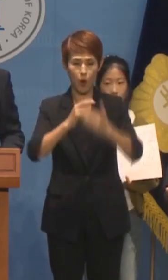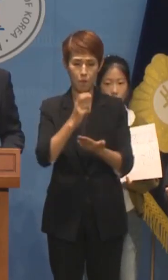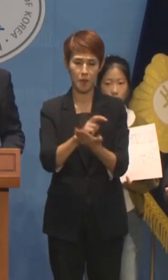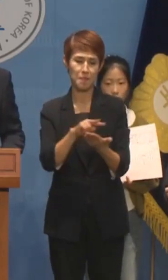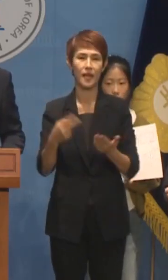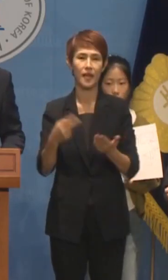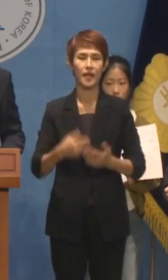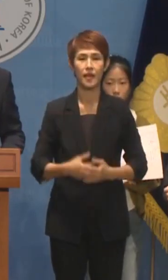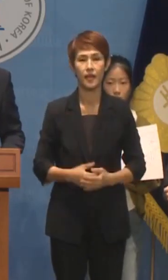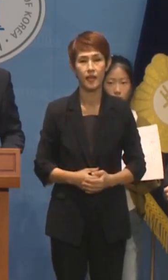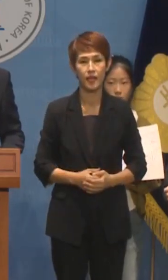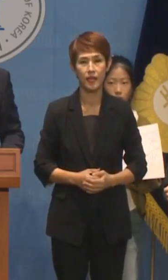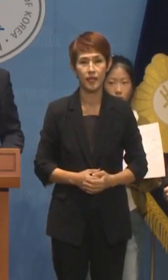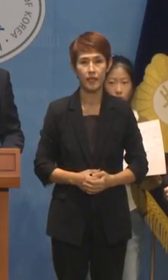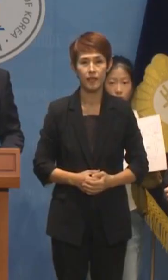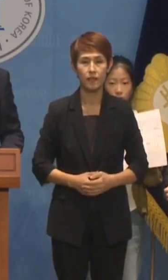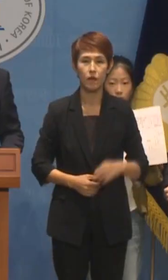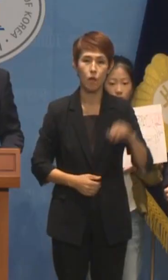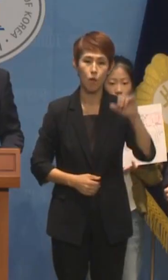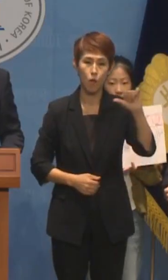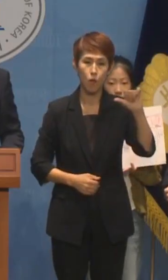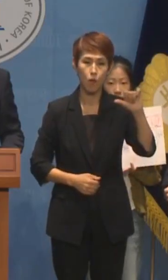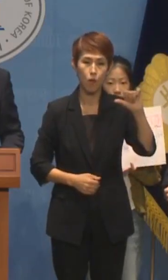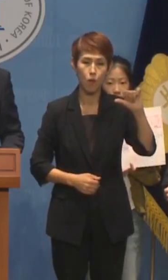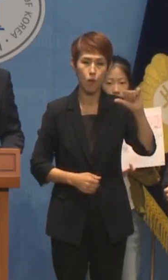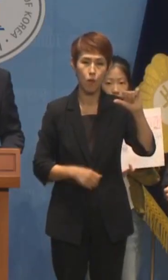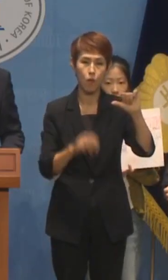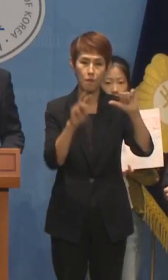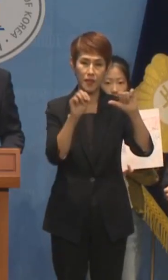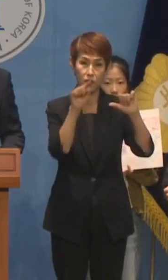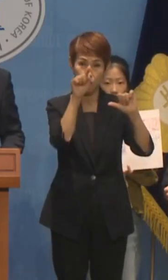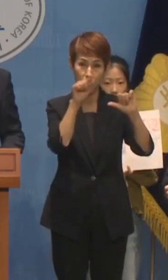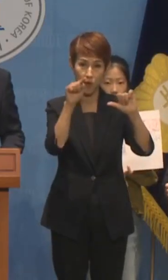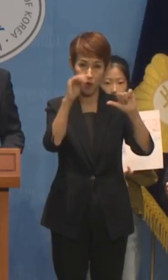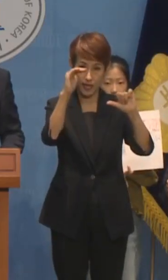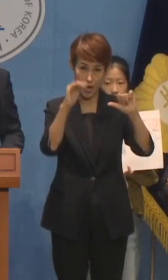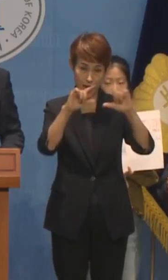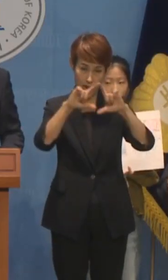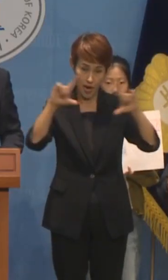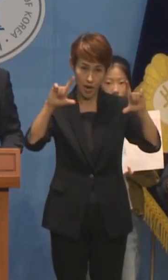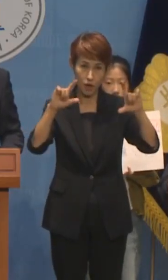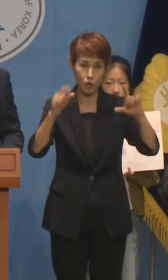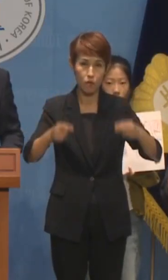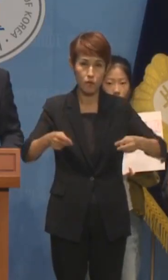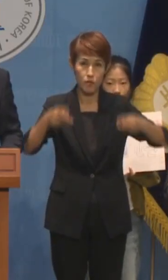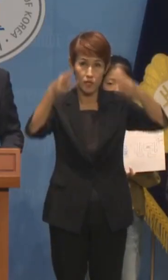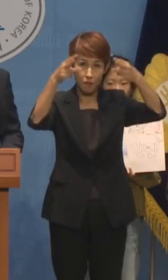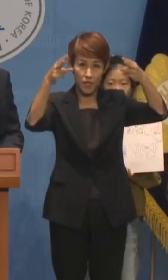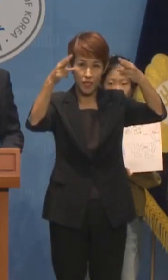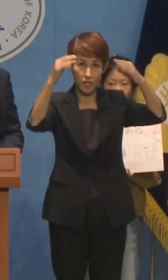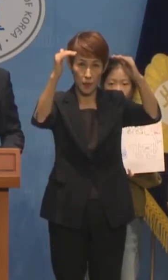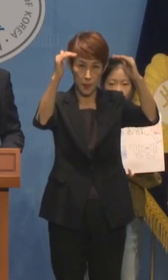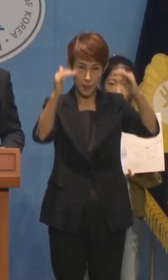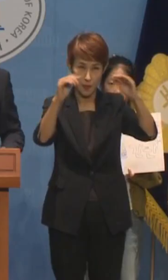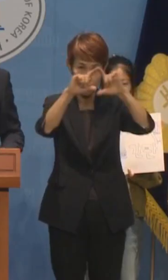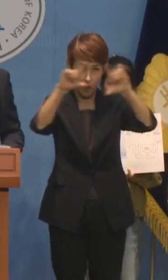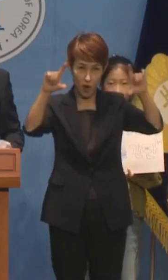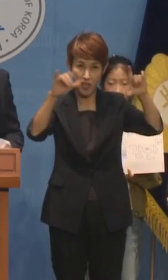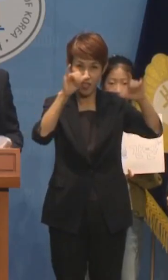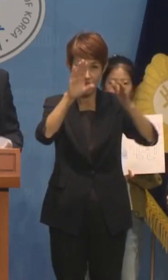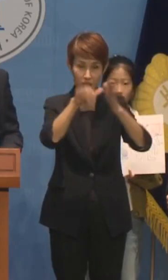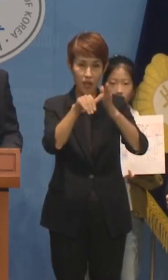개정하였습니다. 현 5제곱미터 이하의 간판이거나 3층 이하의 간판이 설치가 될 경우 신고나